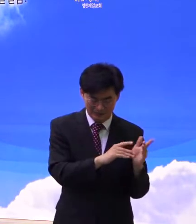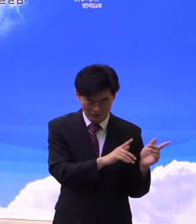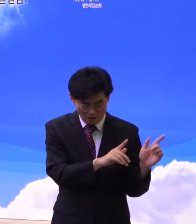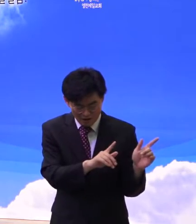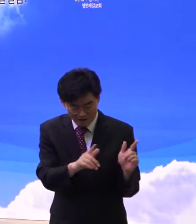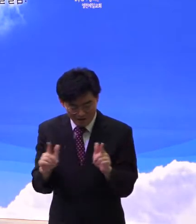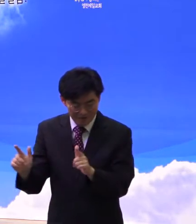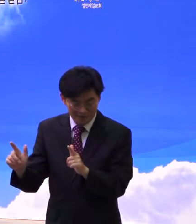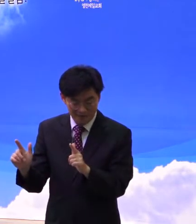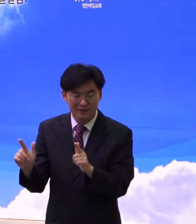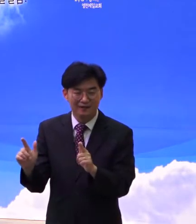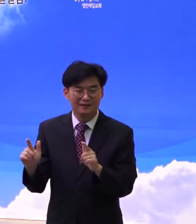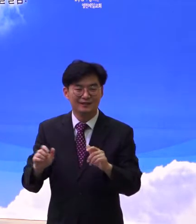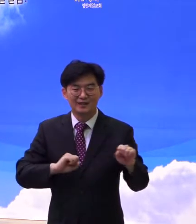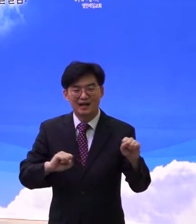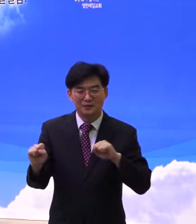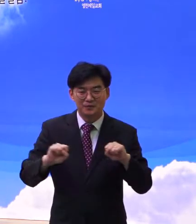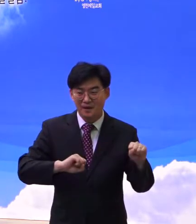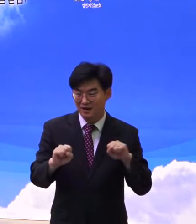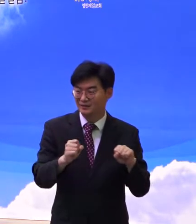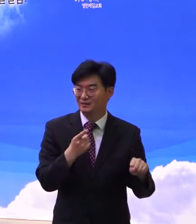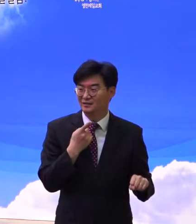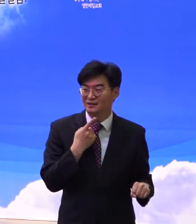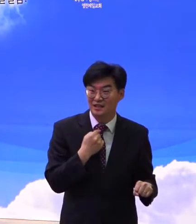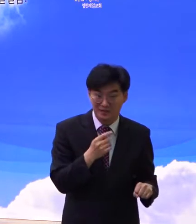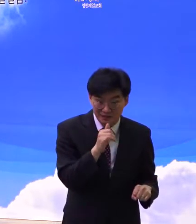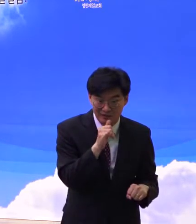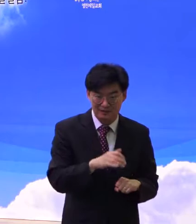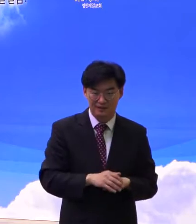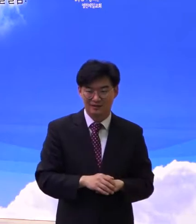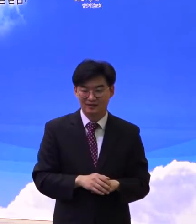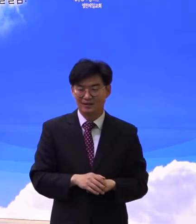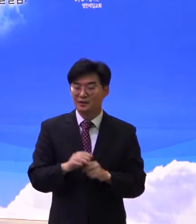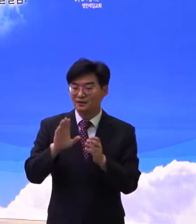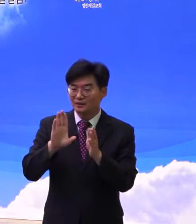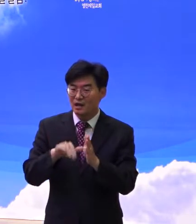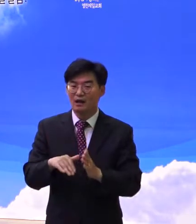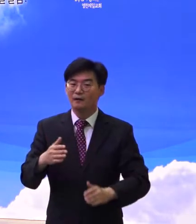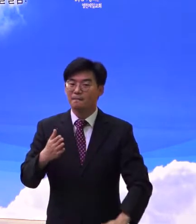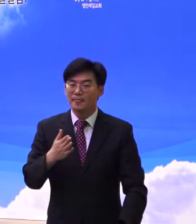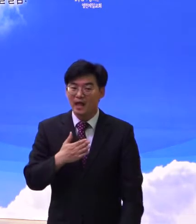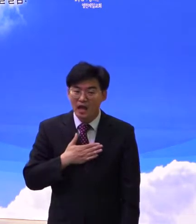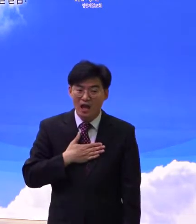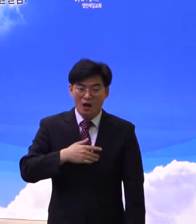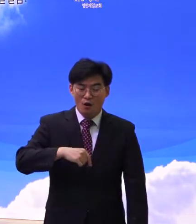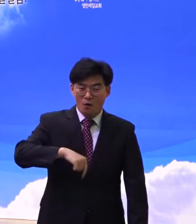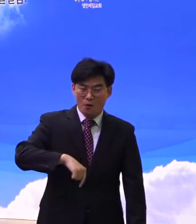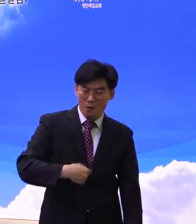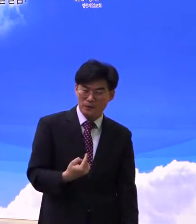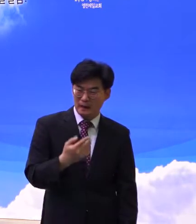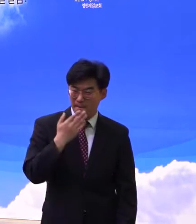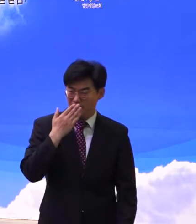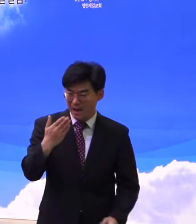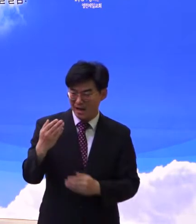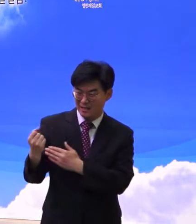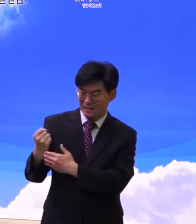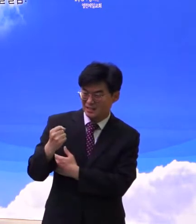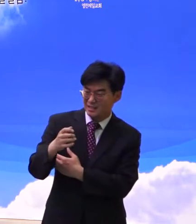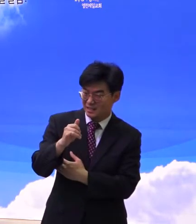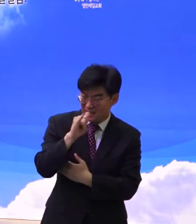텐데, 우리가 어떤 일을 할 때에 혹시 내가 이 일을 한다라고 생각하고 내가 스스로 선택하려고 하고 스스로